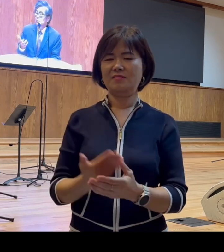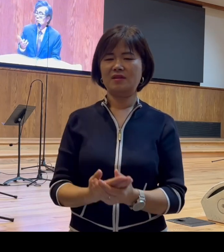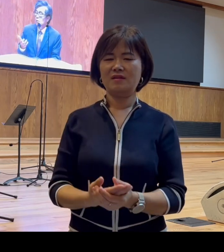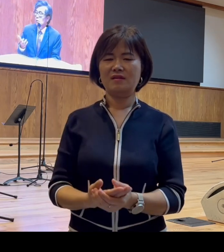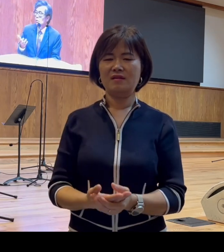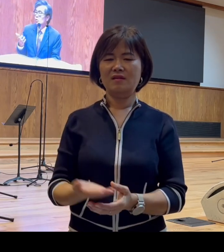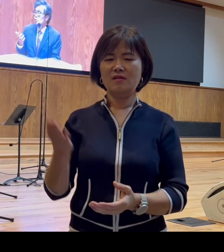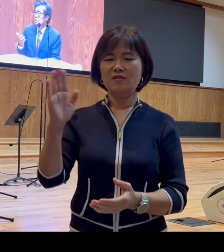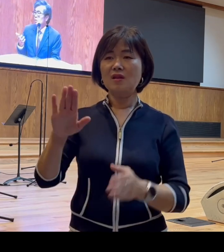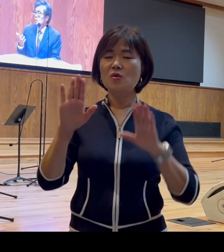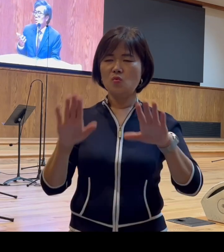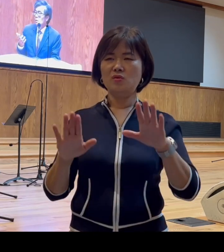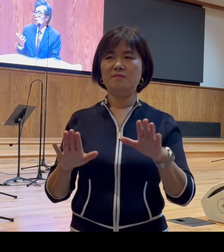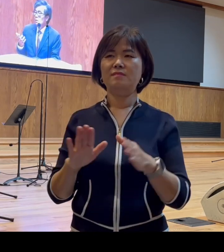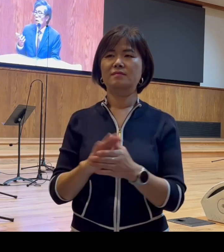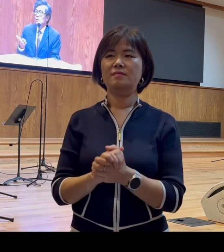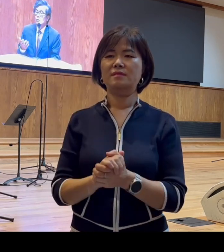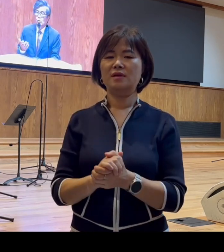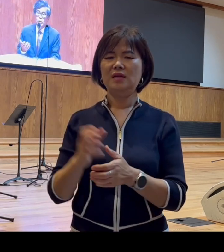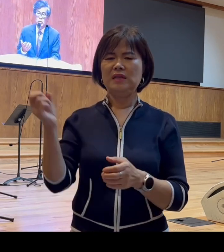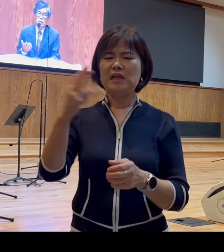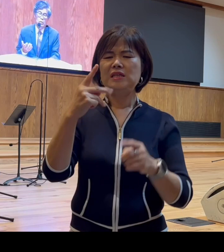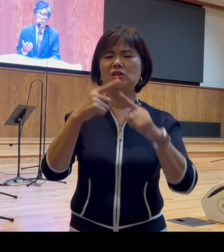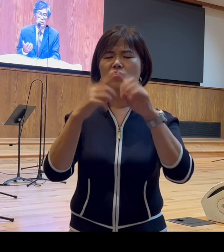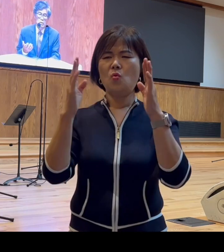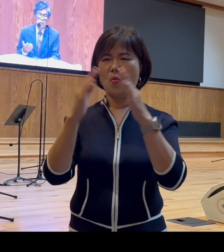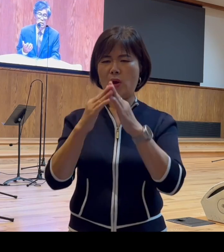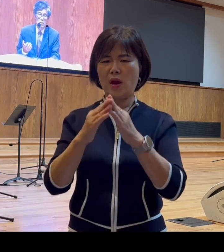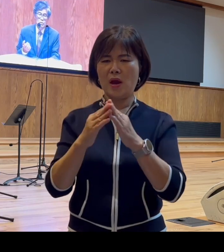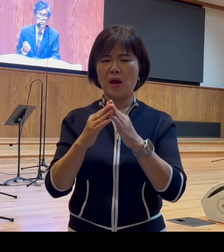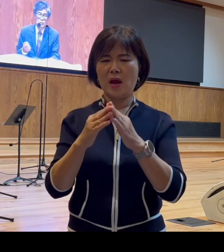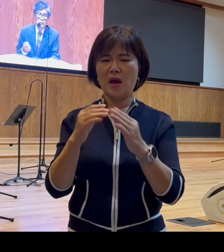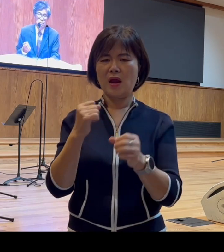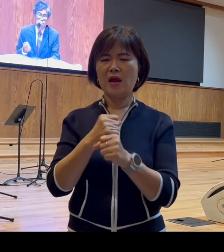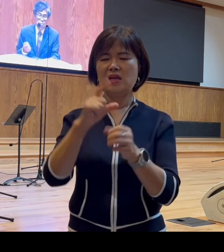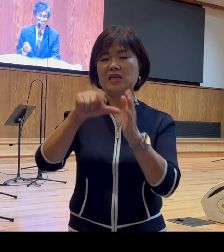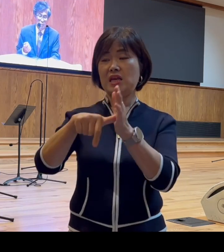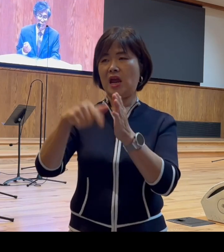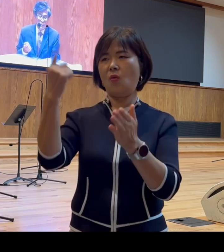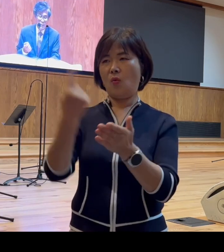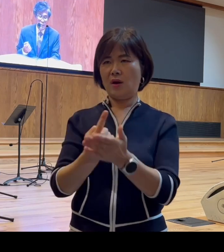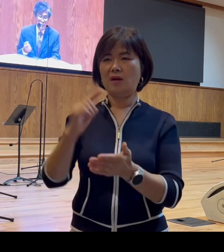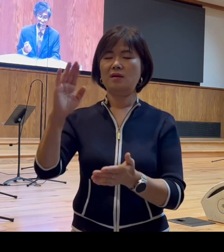그러는데 요즘은 다시 교회의 기회가 왔다 이런 생각이 들어요.